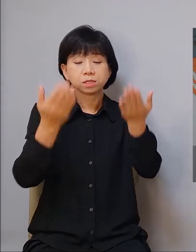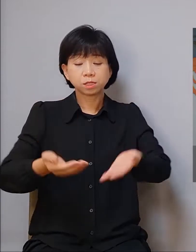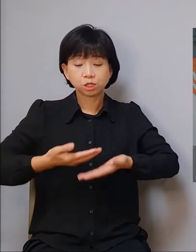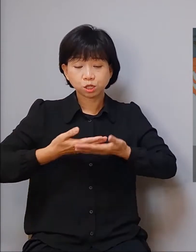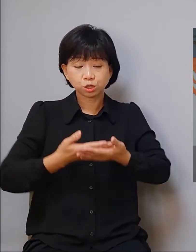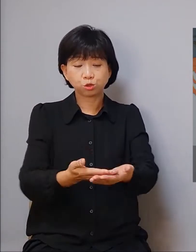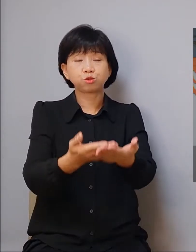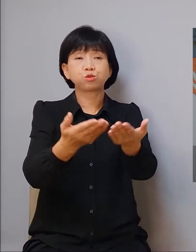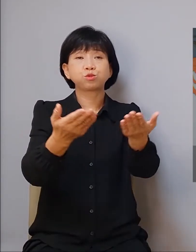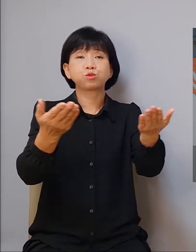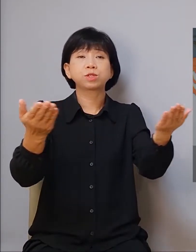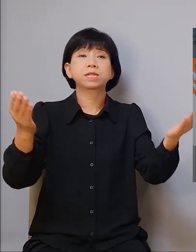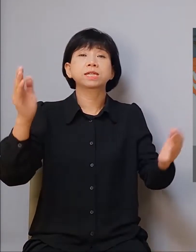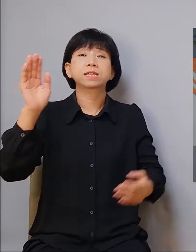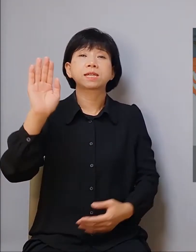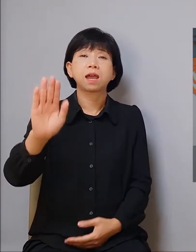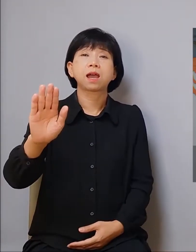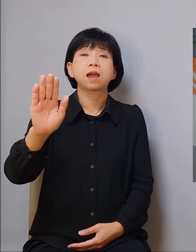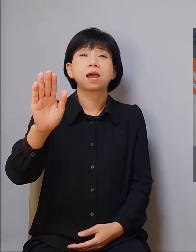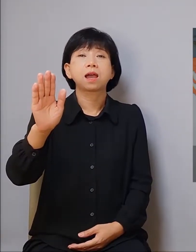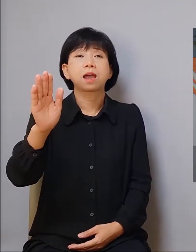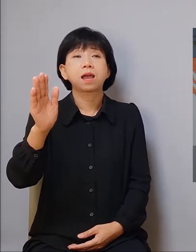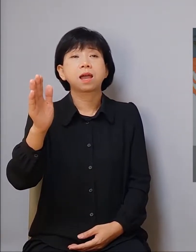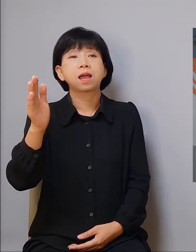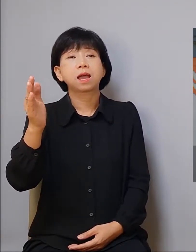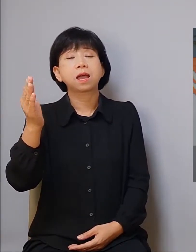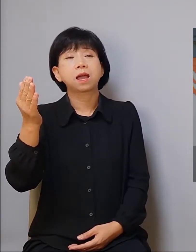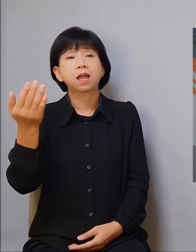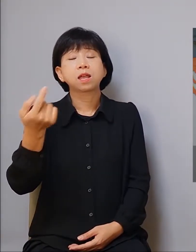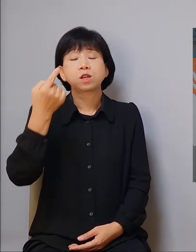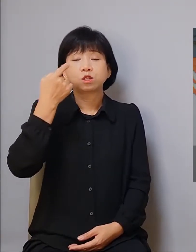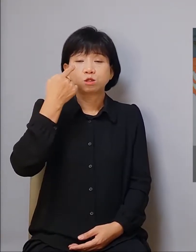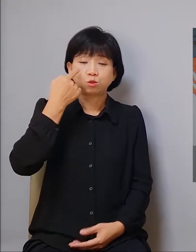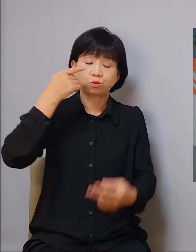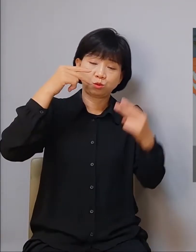주님 안식. 눈을 들어 주를 보라.